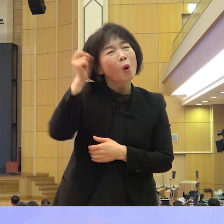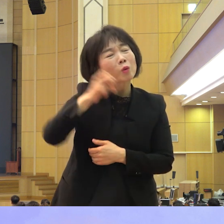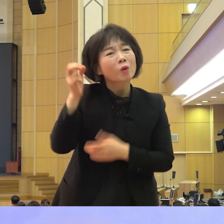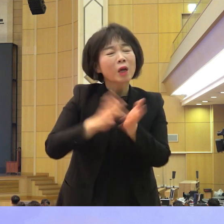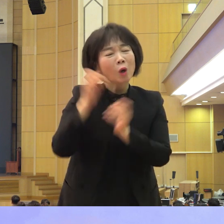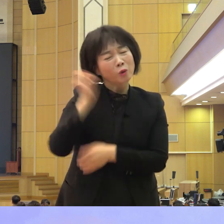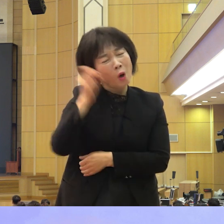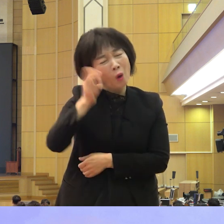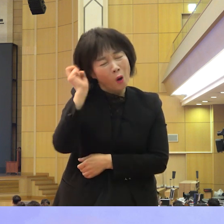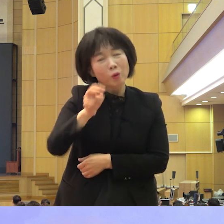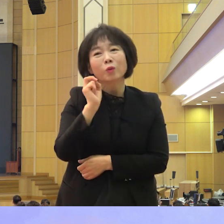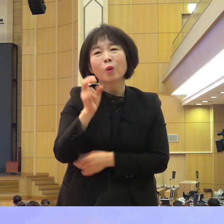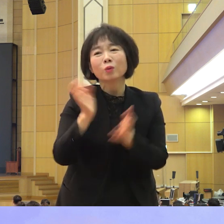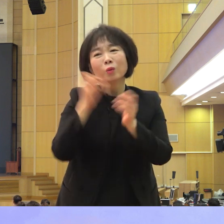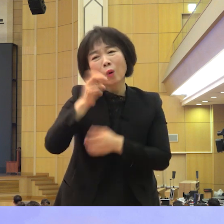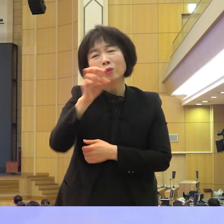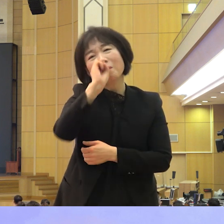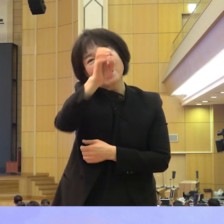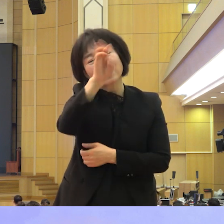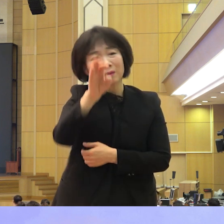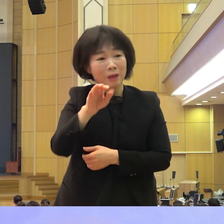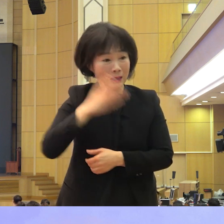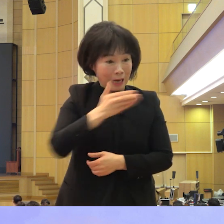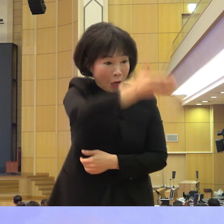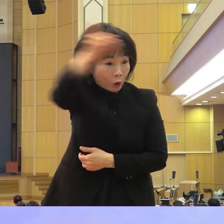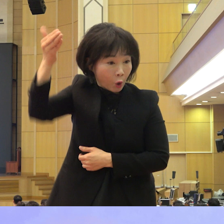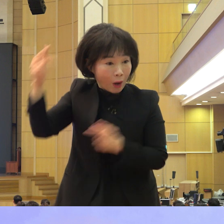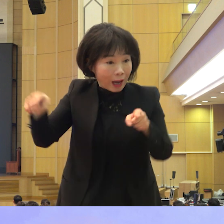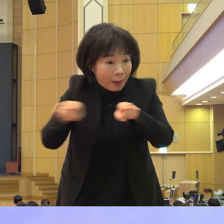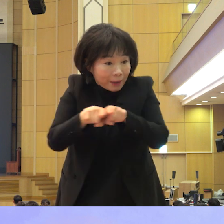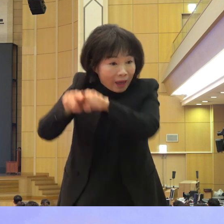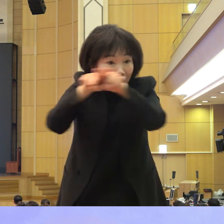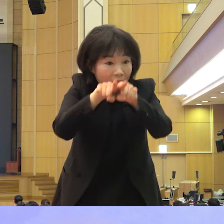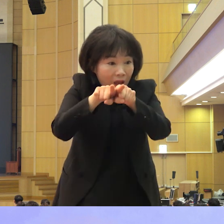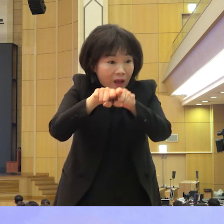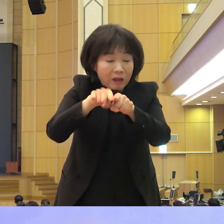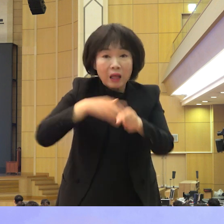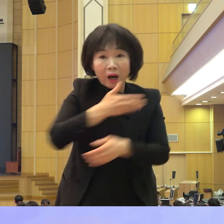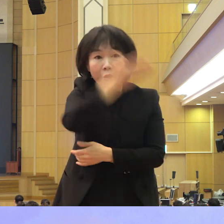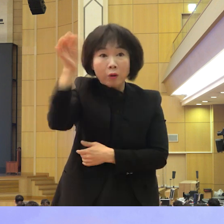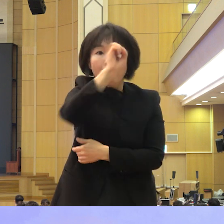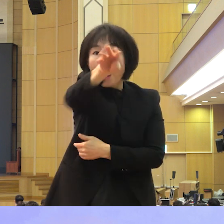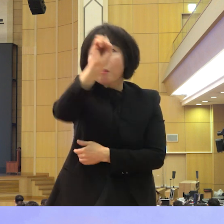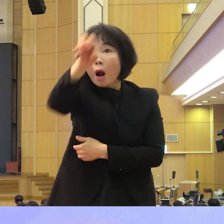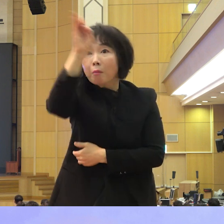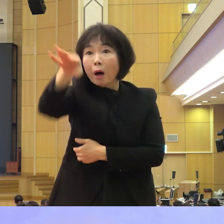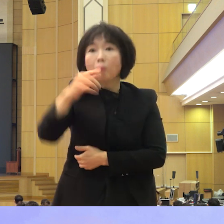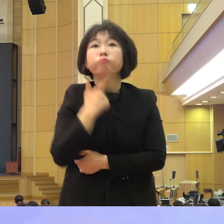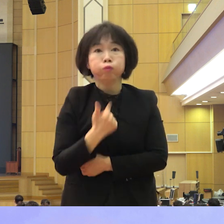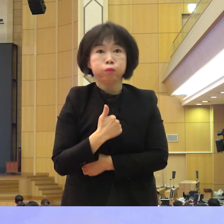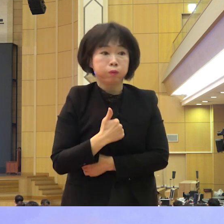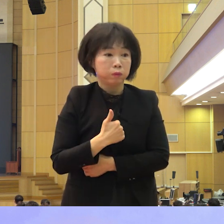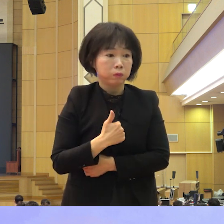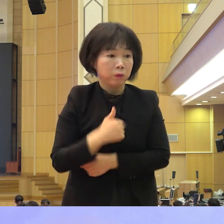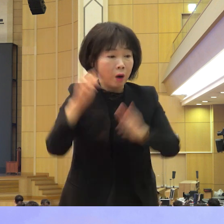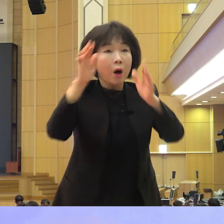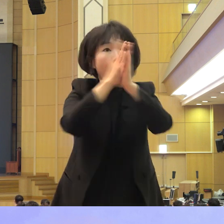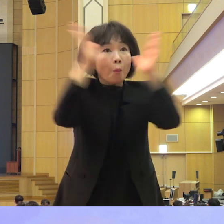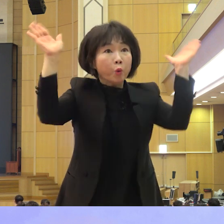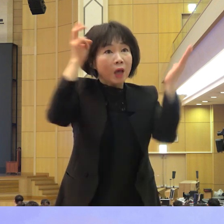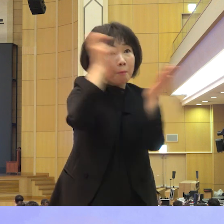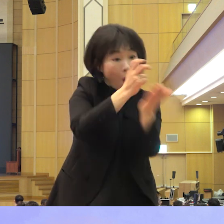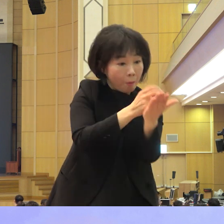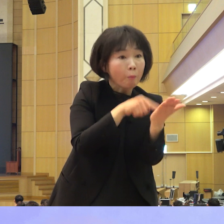말하기를, 재차 또 말씀하기를, 내가 너희와 함께 있을 때 너희에게 말한 바 곧 모세